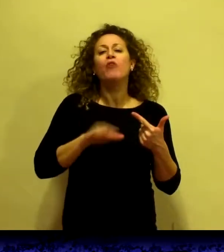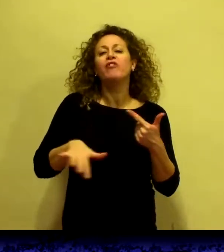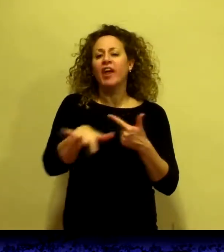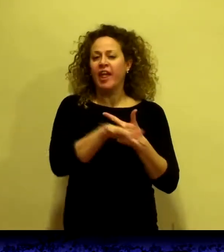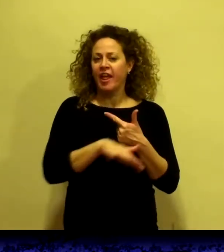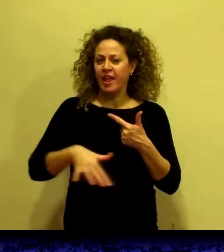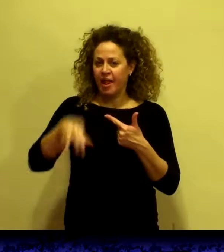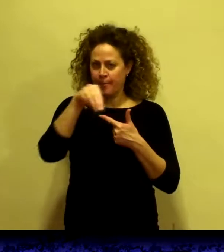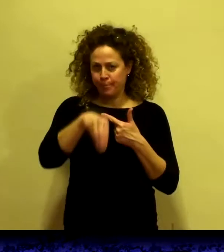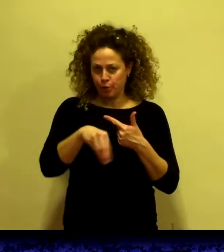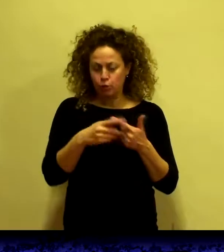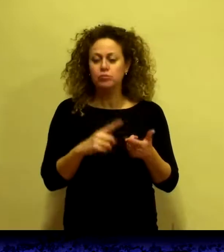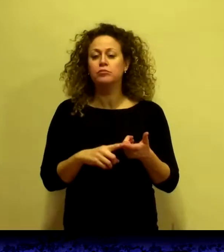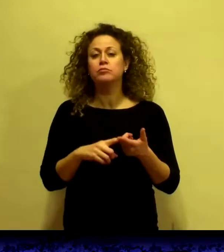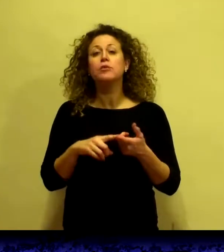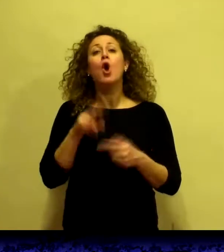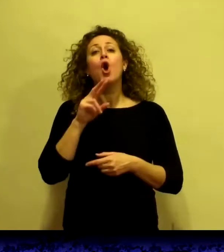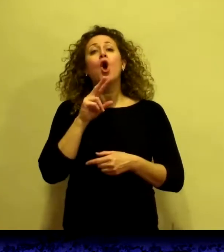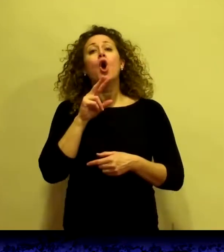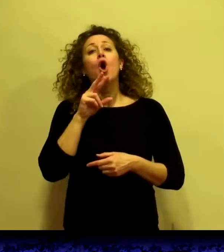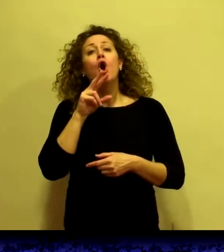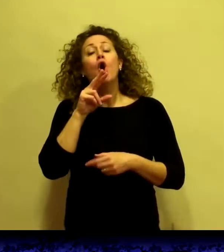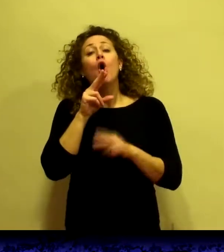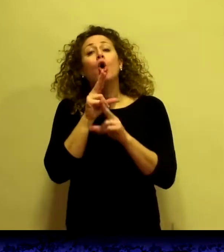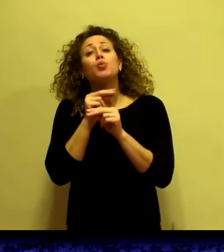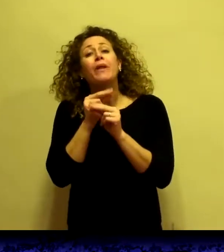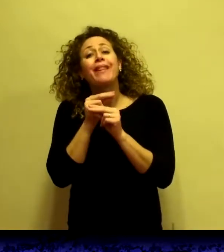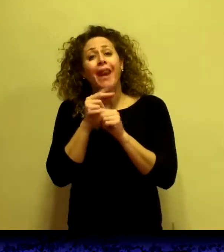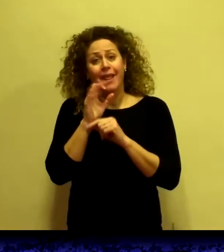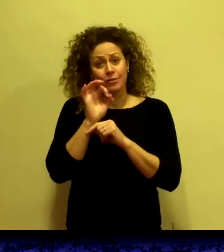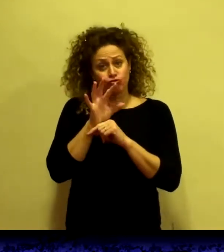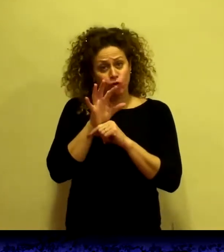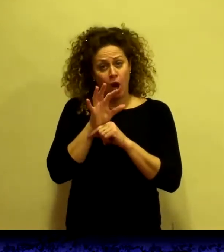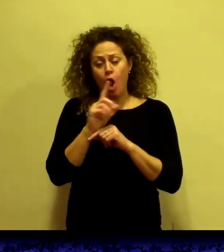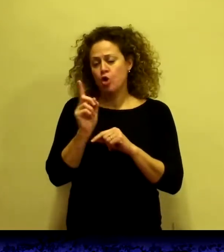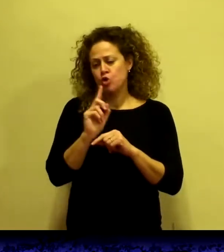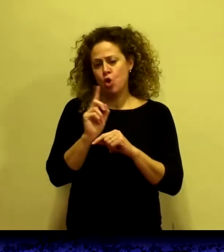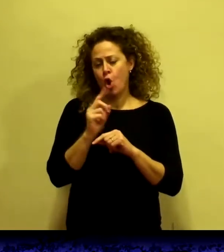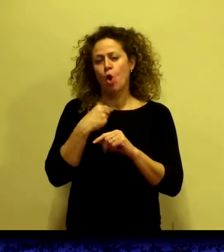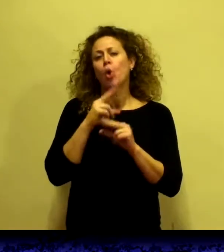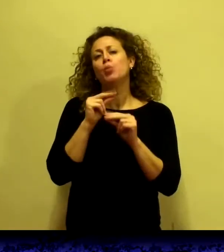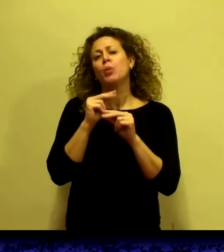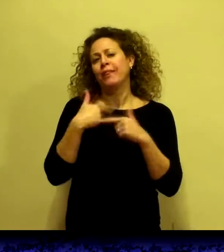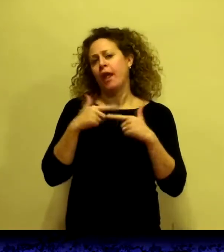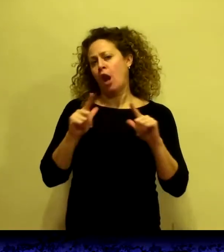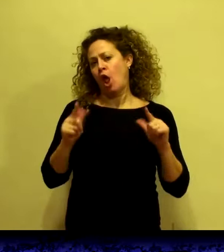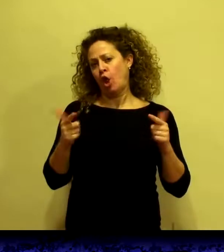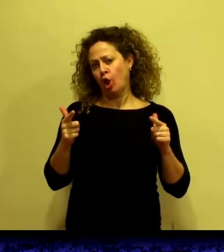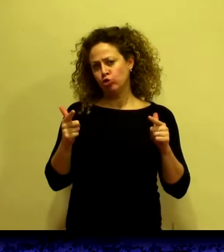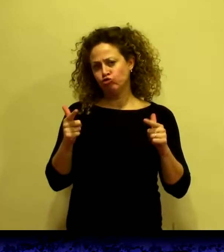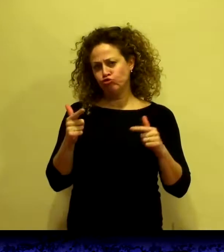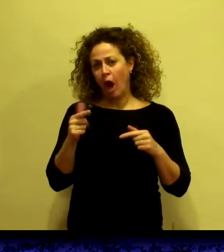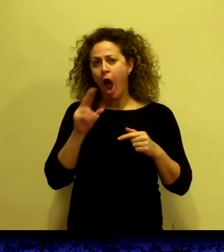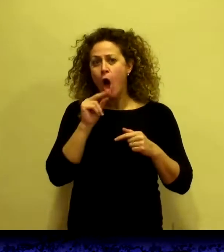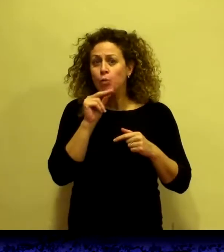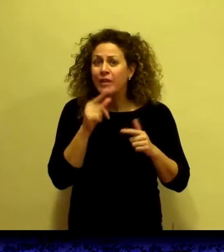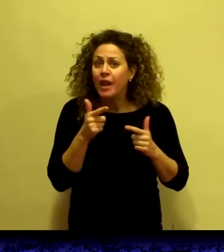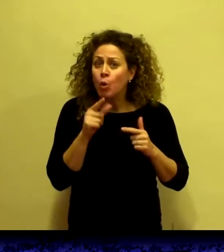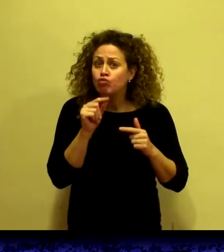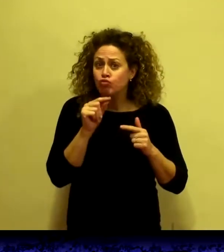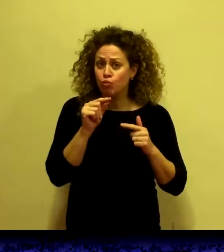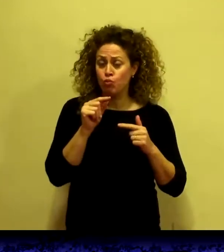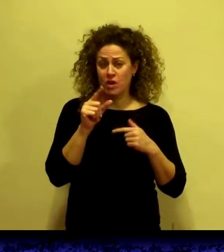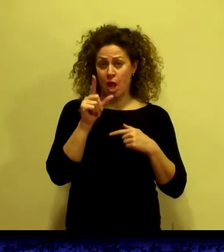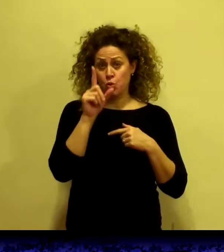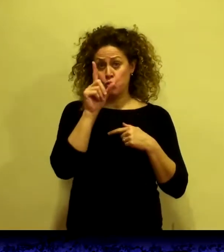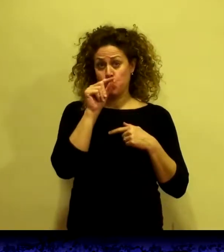Facebook, un Twitter? Cioè, Twitter no, il resto abbiamo tutto. Perché non avete Twitter, che è importantissimo. No, che così se